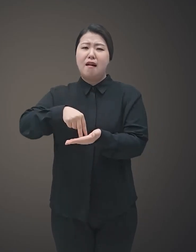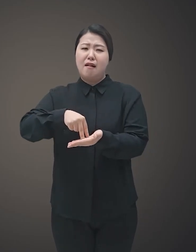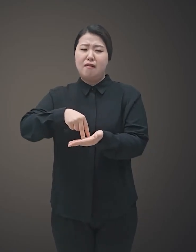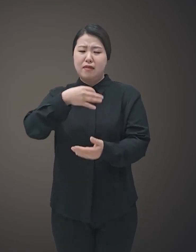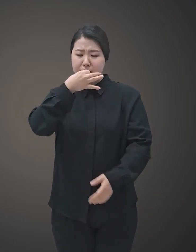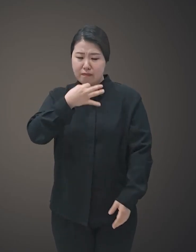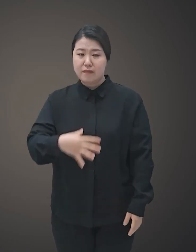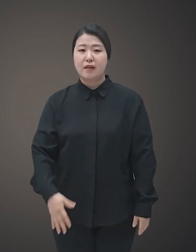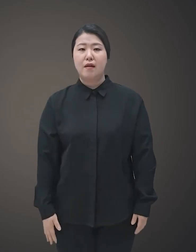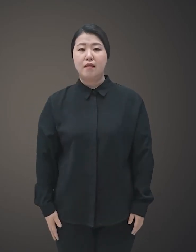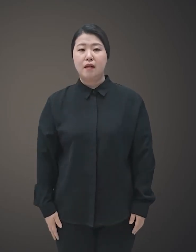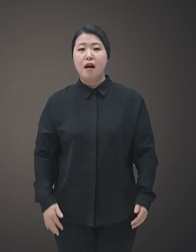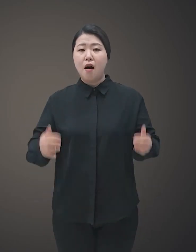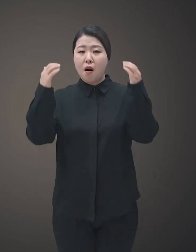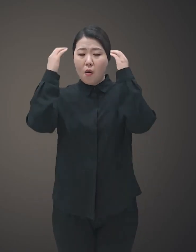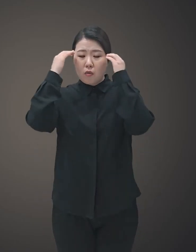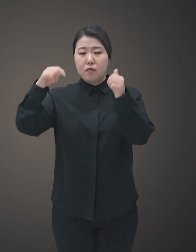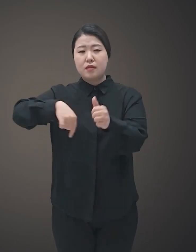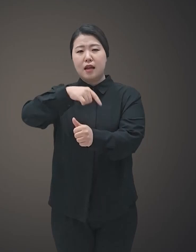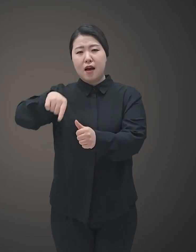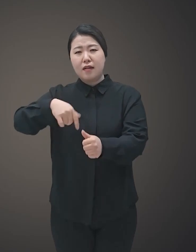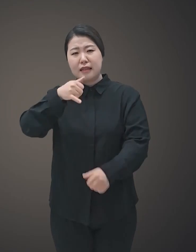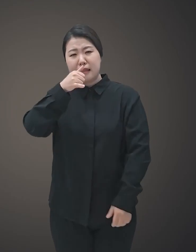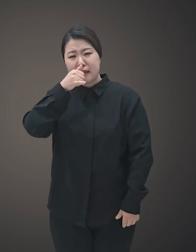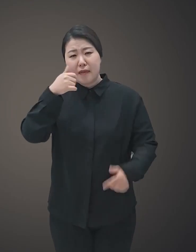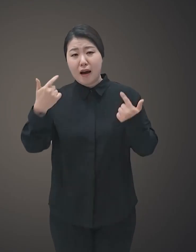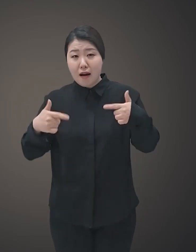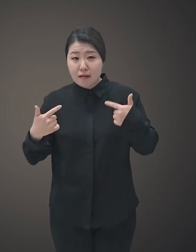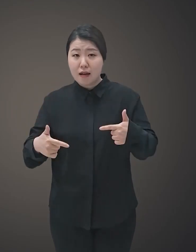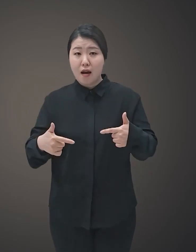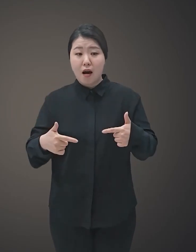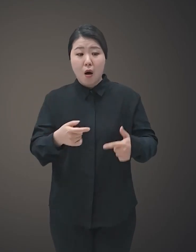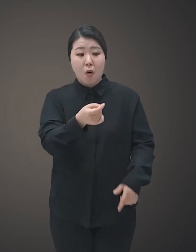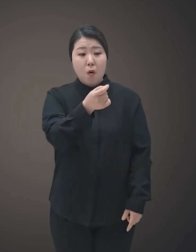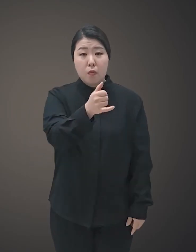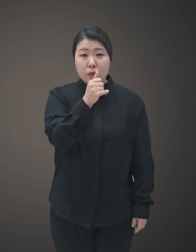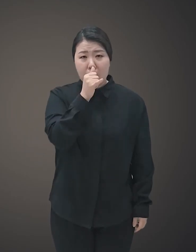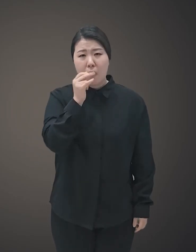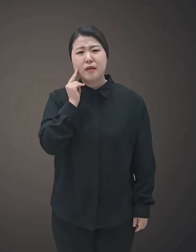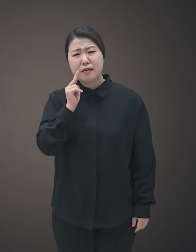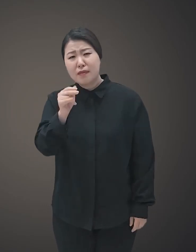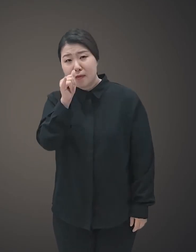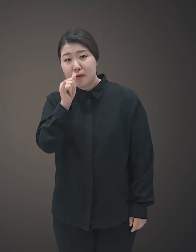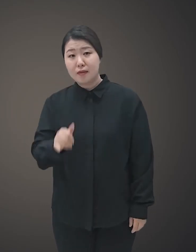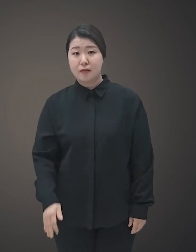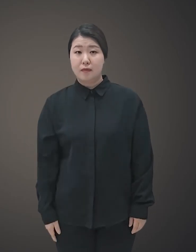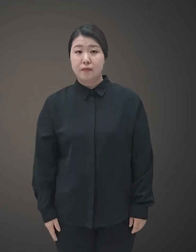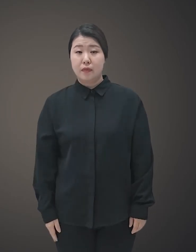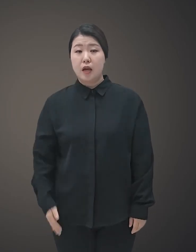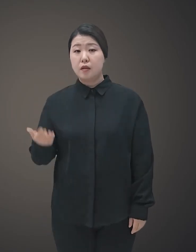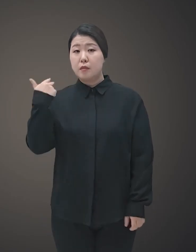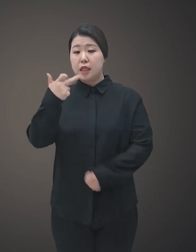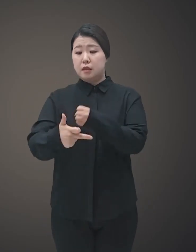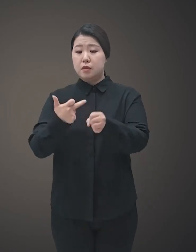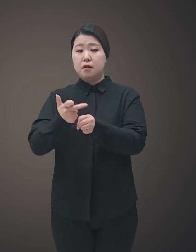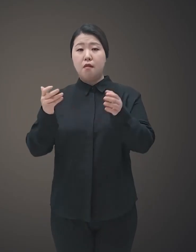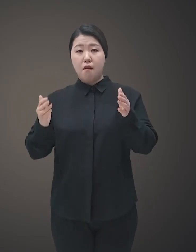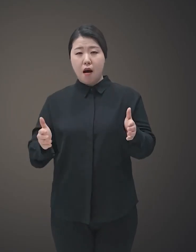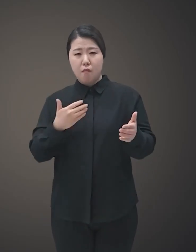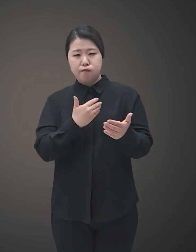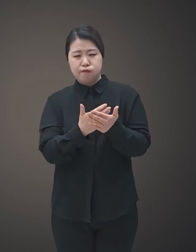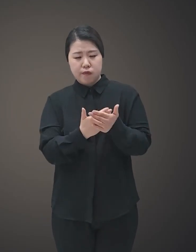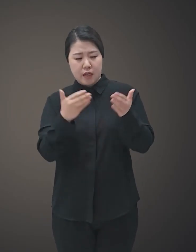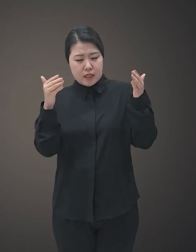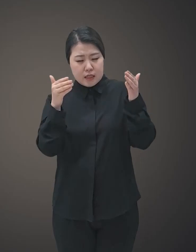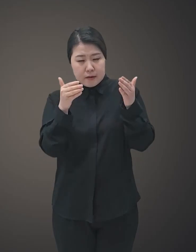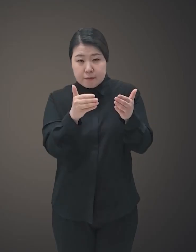되었죠. 고통은 언제고 우리를 찾아옵니다. 작은 것도 있고 큰 것도 있지요. 하지만 저는 17년간